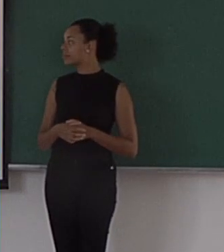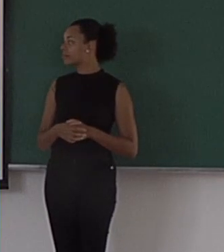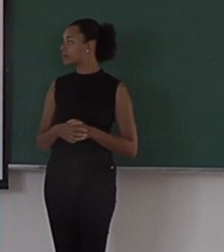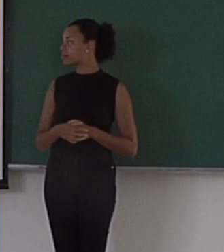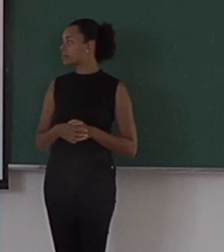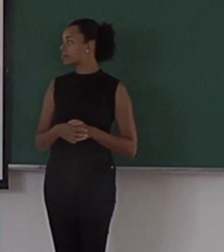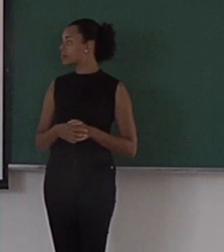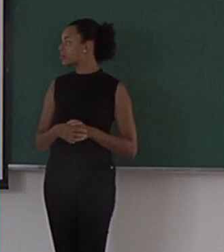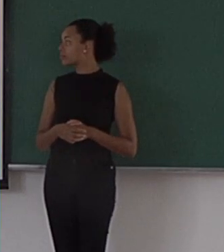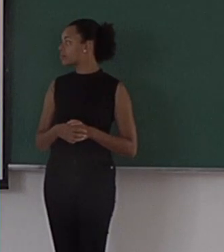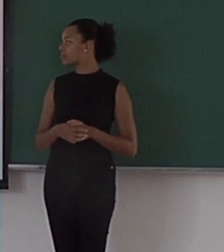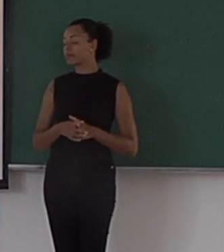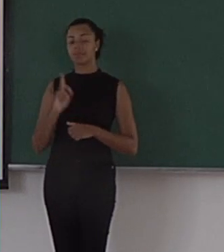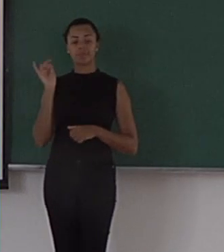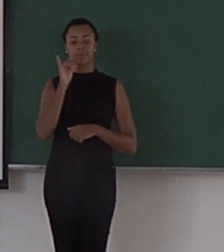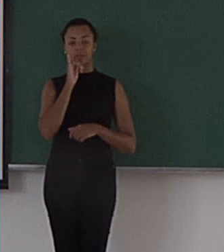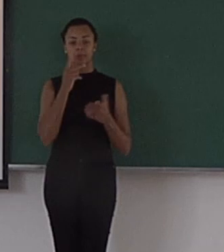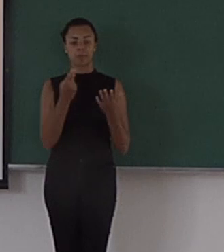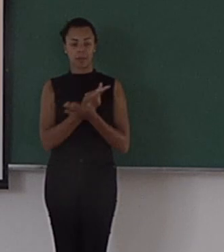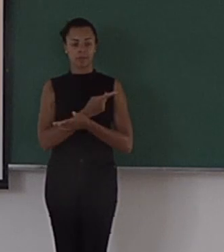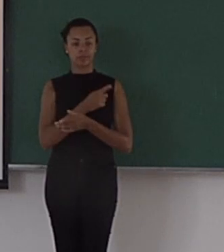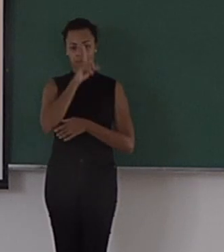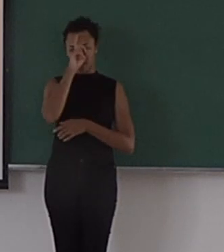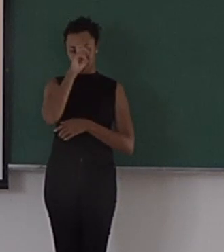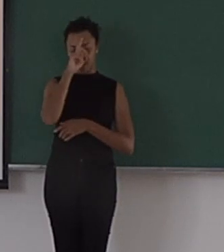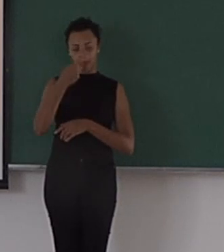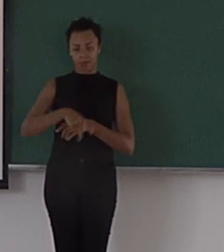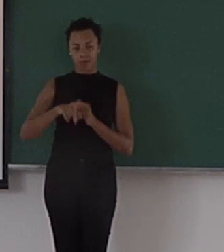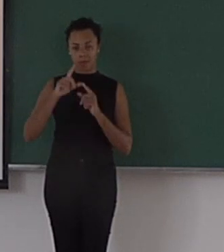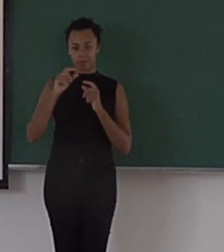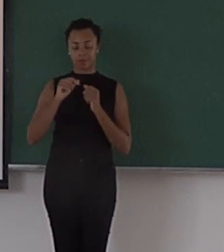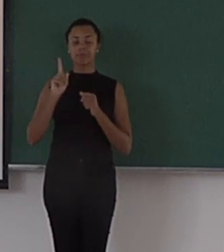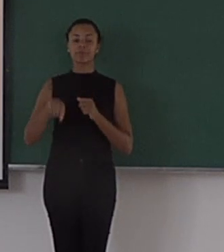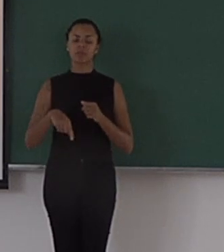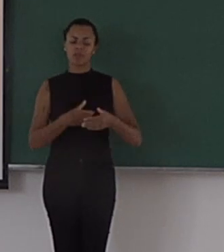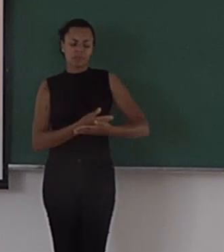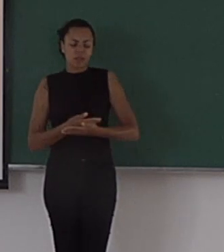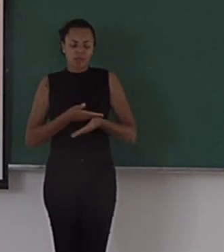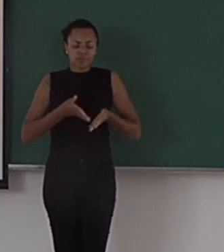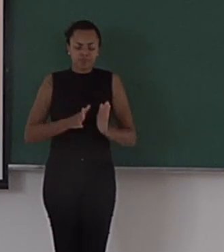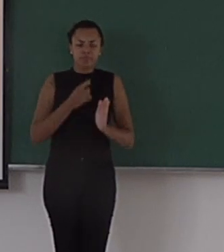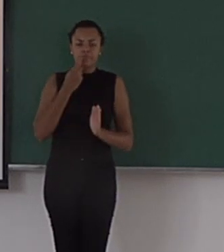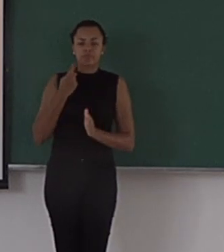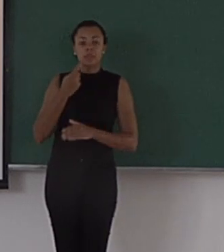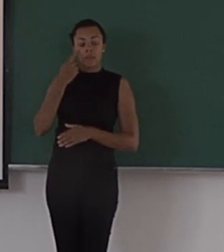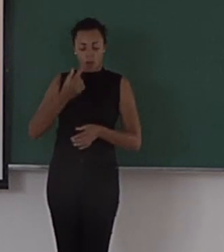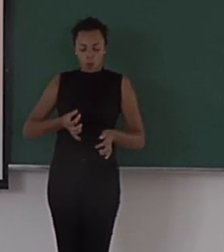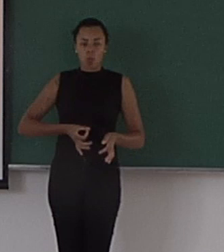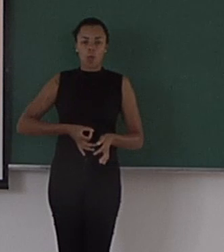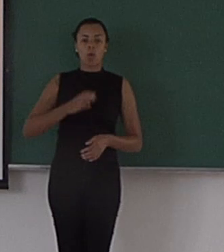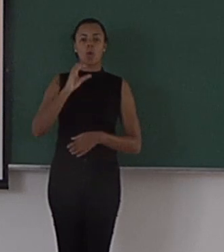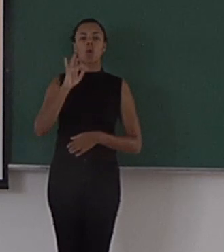gente atendeu também no hospital universitário aqui da UF, é uma criança recém-nascida, isso aqui é um coto umbilical, gente,